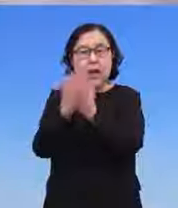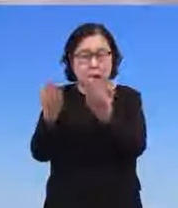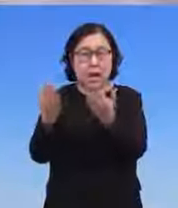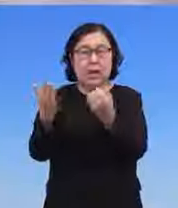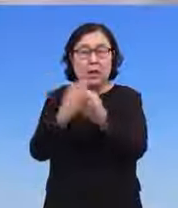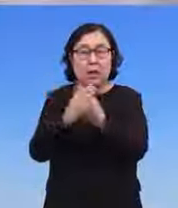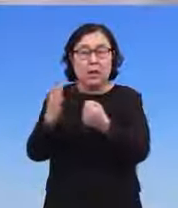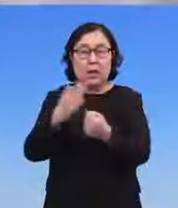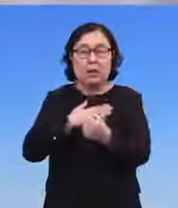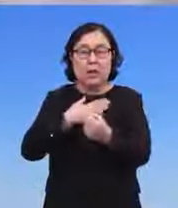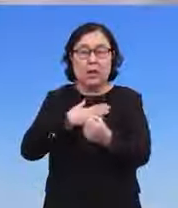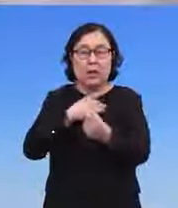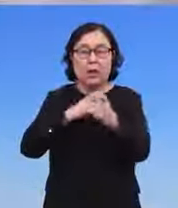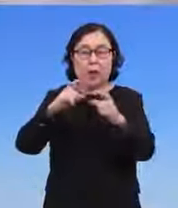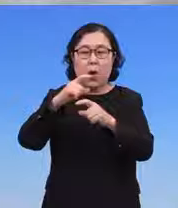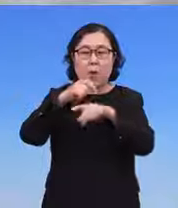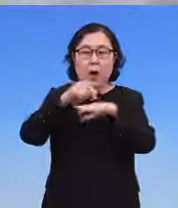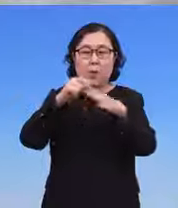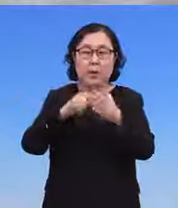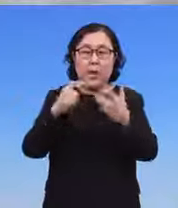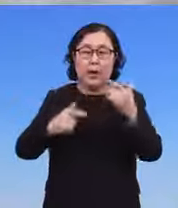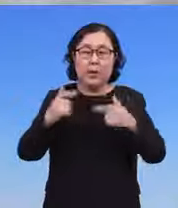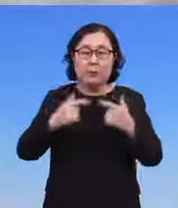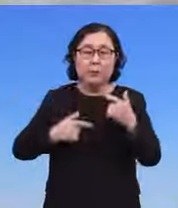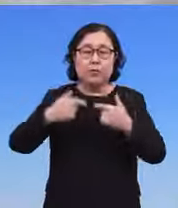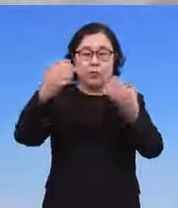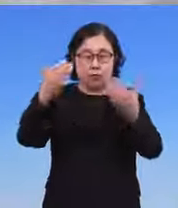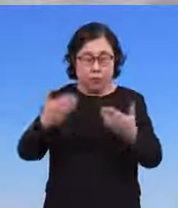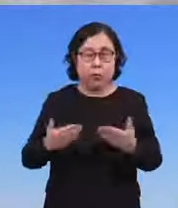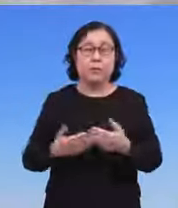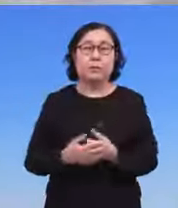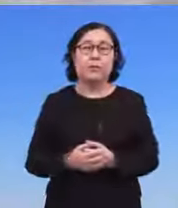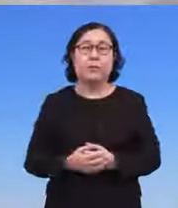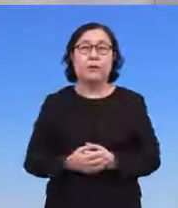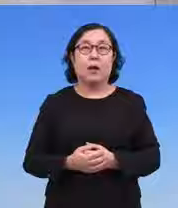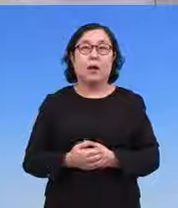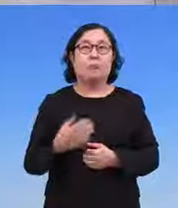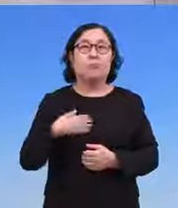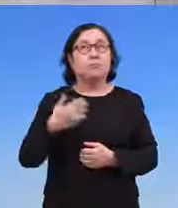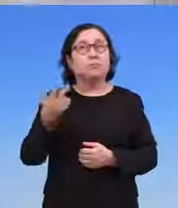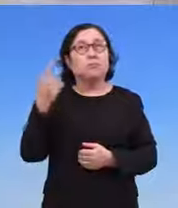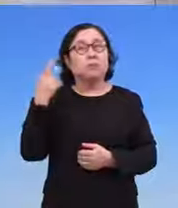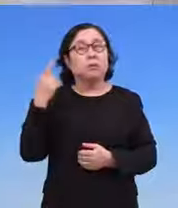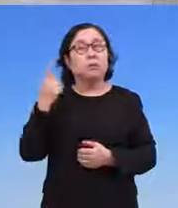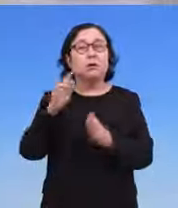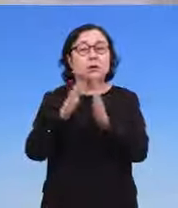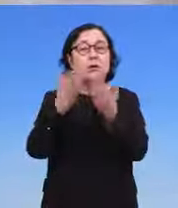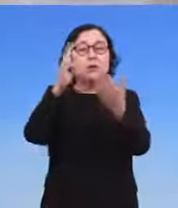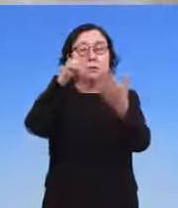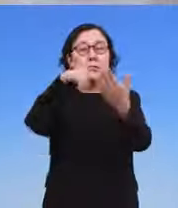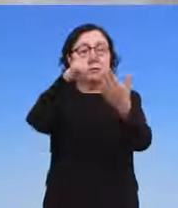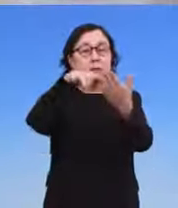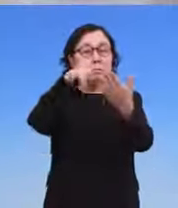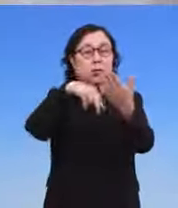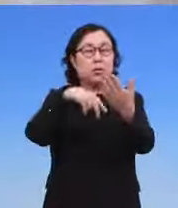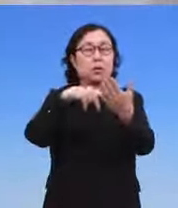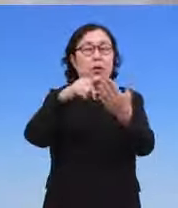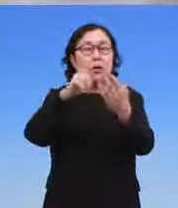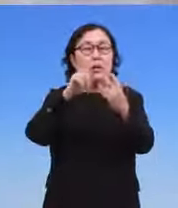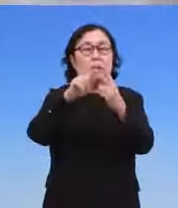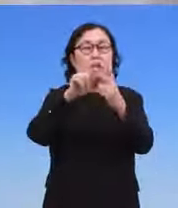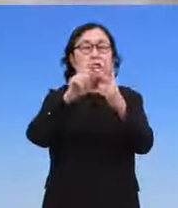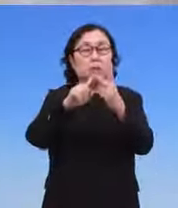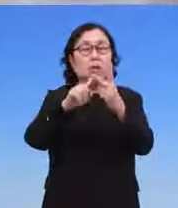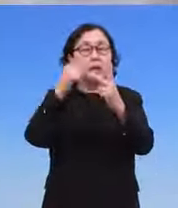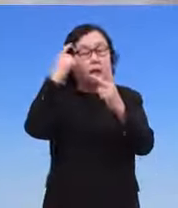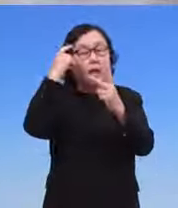쓴 책이기 때문에 저를 더 마음의 기쁨을 가져다 주었다고 생각을 합니다. 지난 한 주 제가 이 책을 쭉 읽으면서